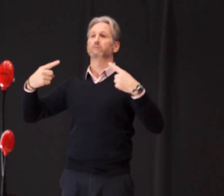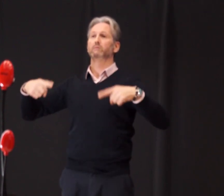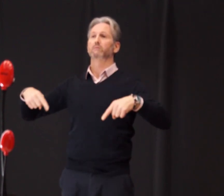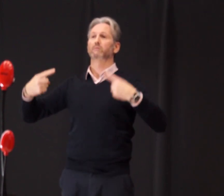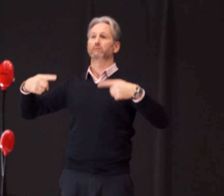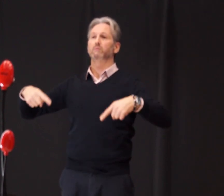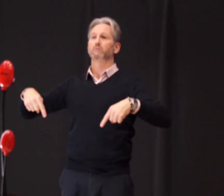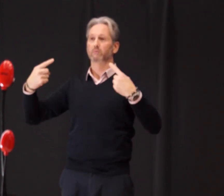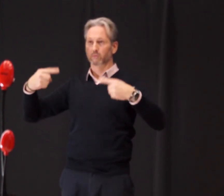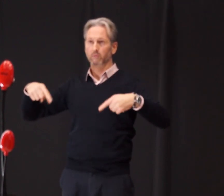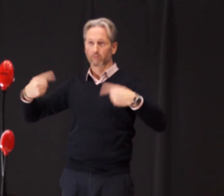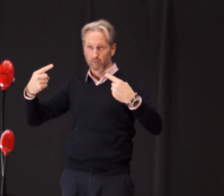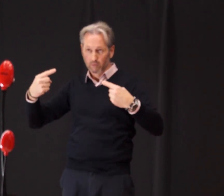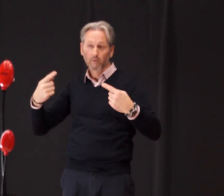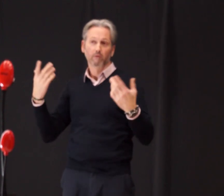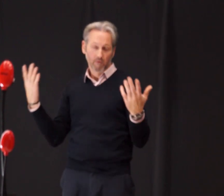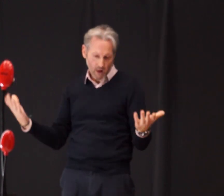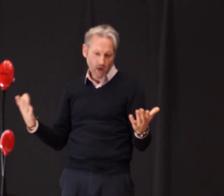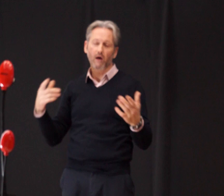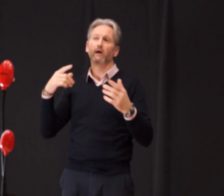vers le ventre, et c'est avec ce seul mouvement-là.